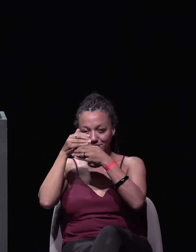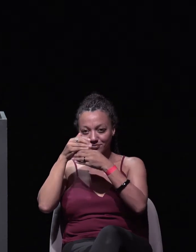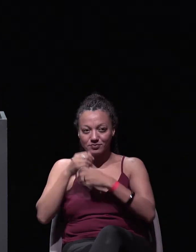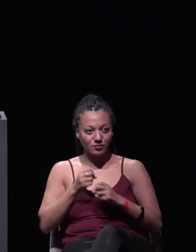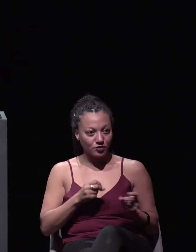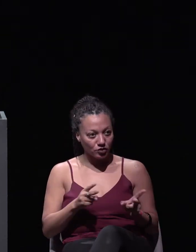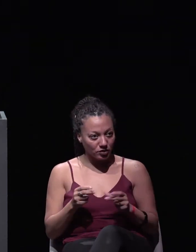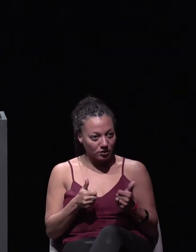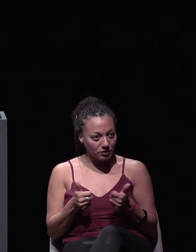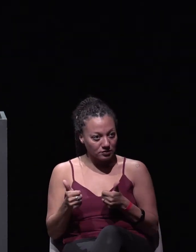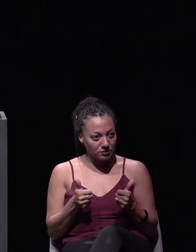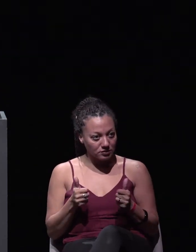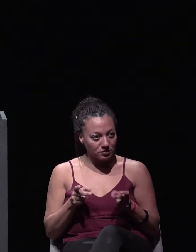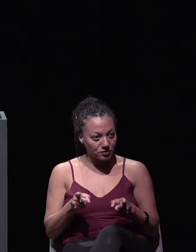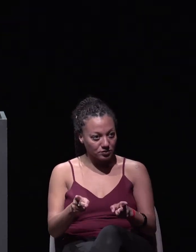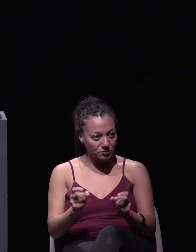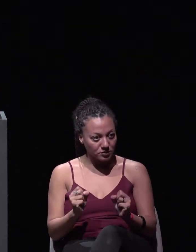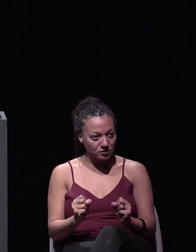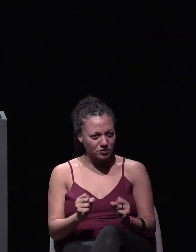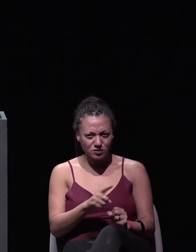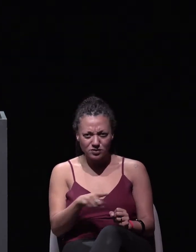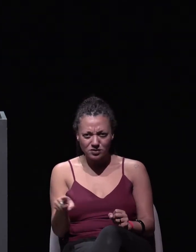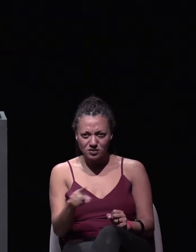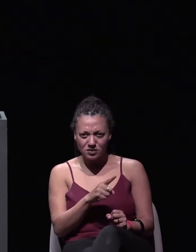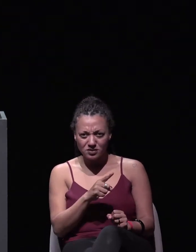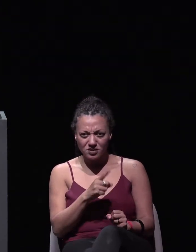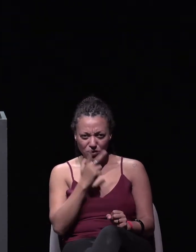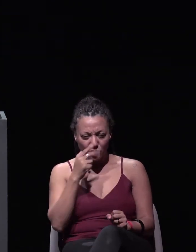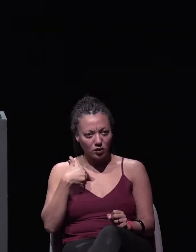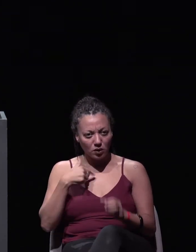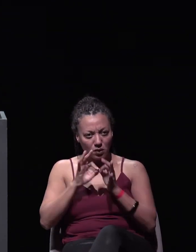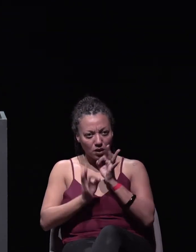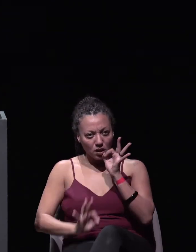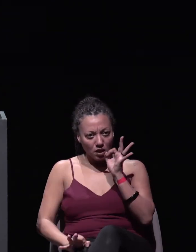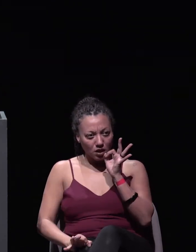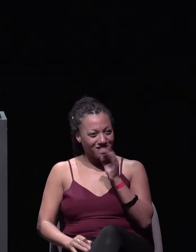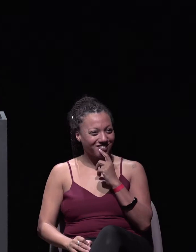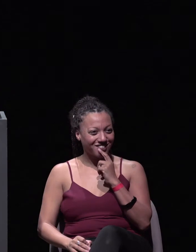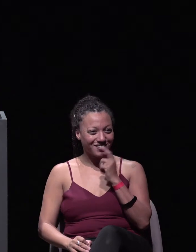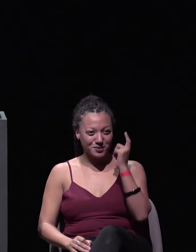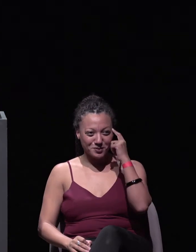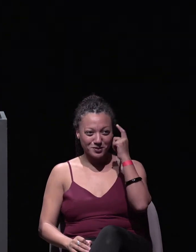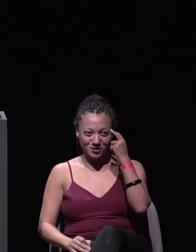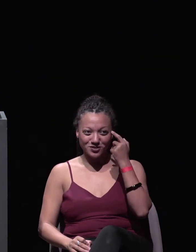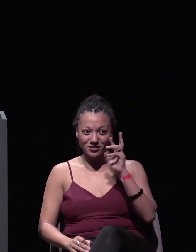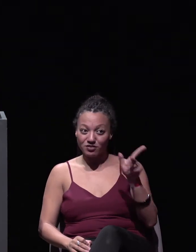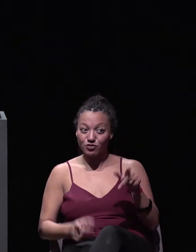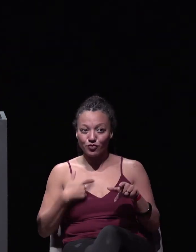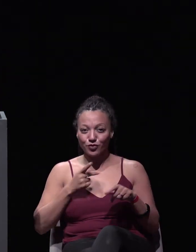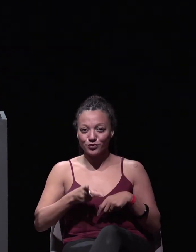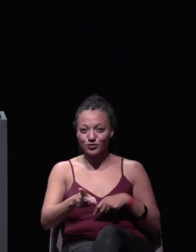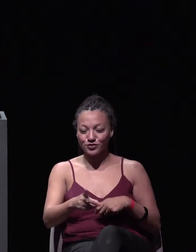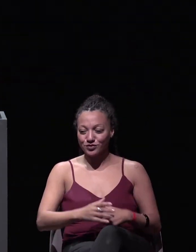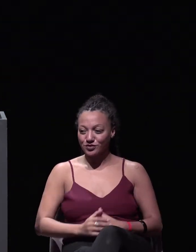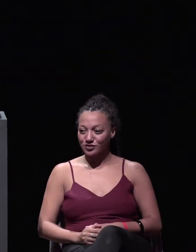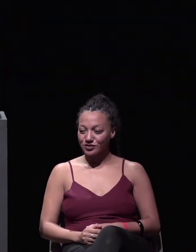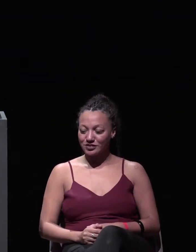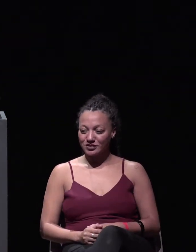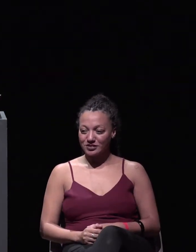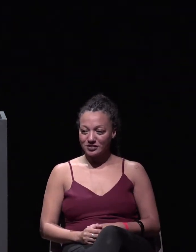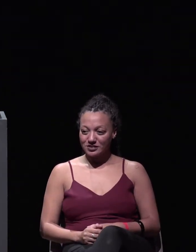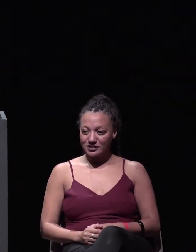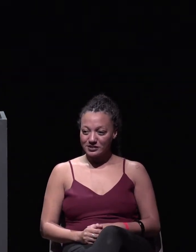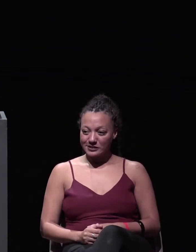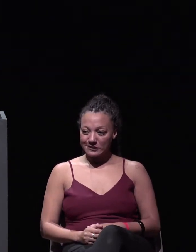Tudo bem, gente? Posso seguir? Vocês acharam que eu ia falar tanto? Não, né? Fala mais.